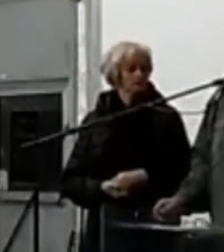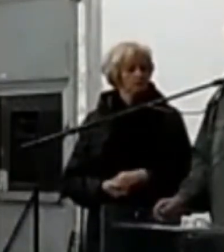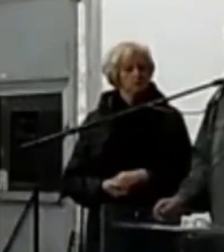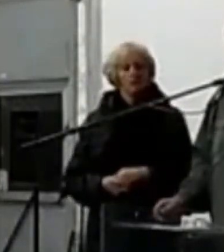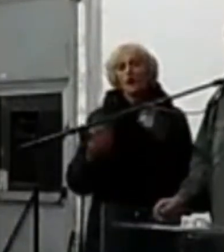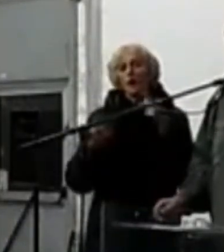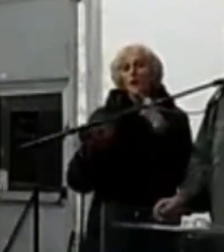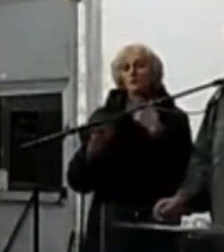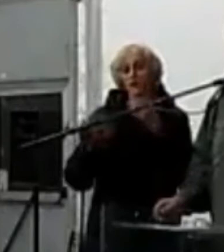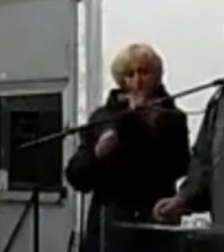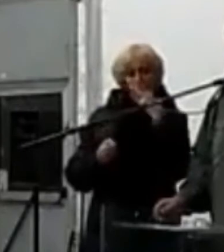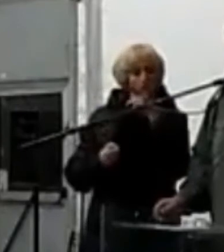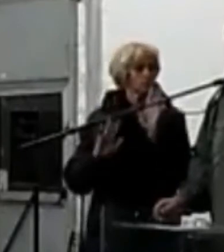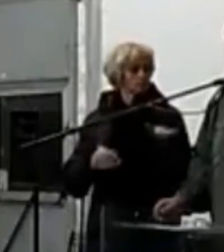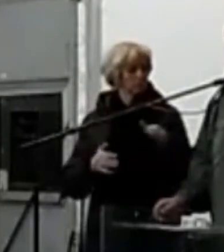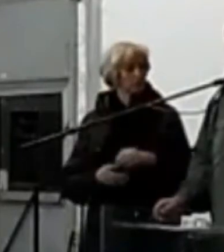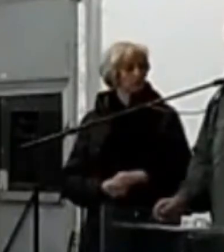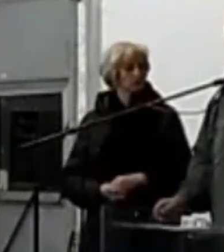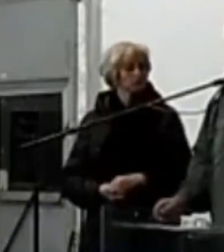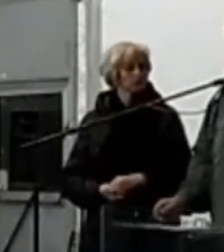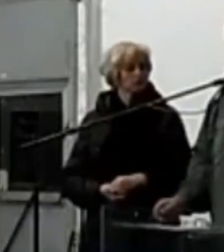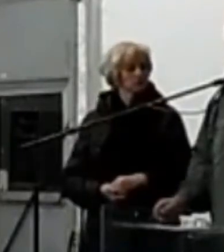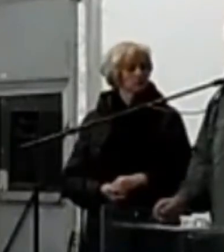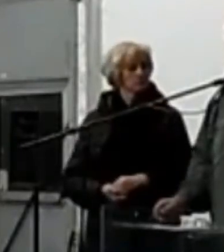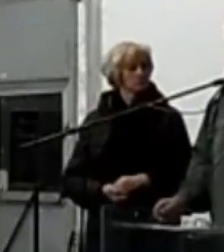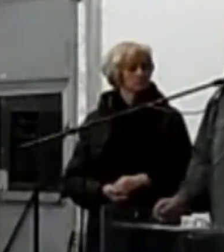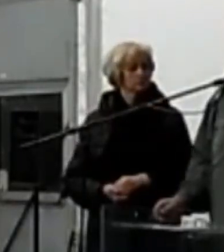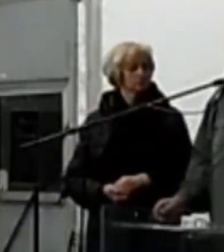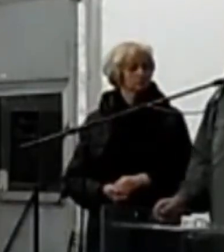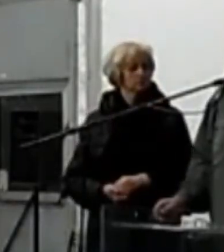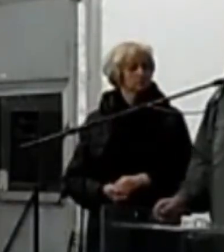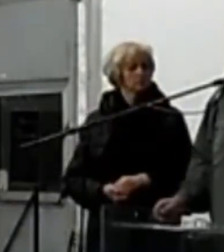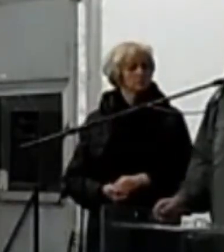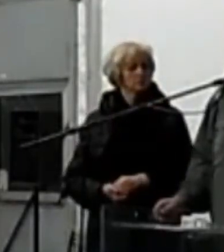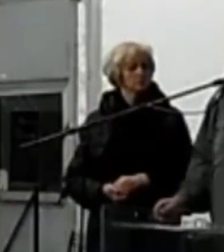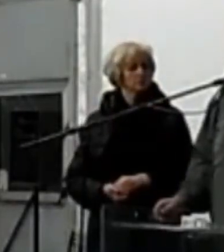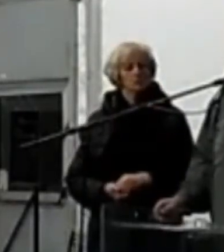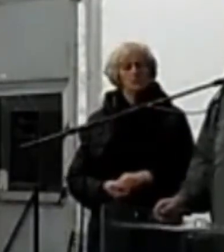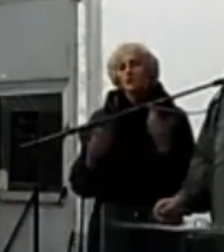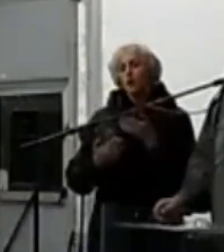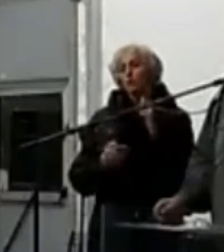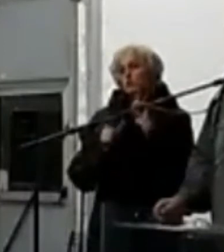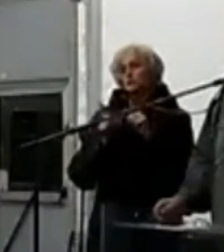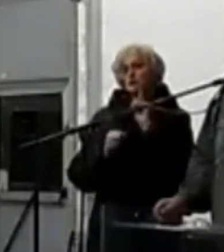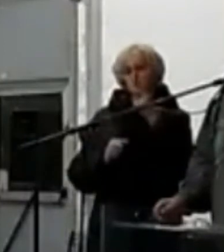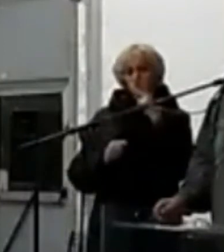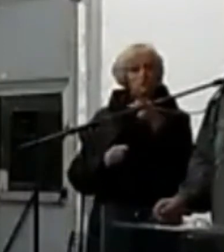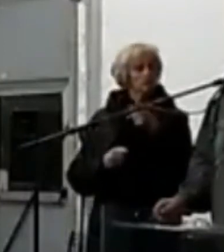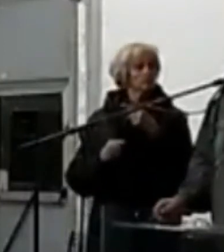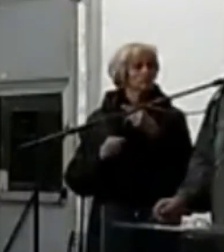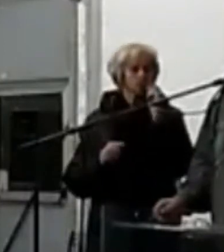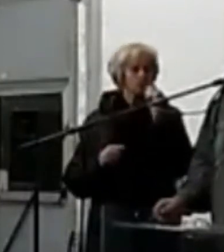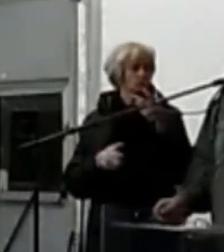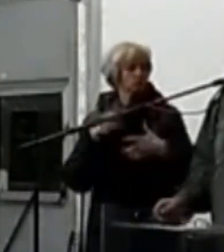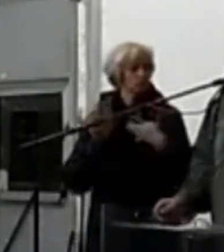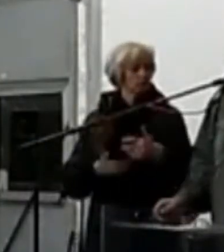upravo suprotno. Ovo čime se mi bavimo je važno koliko Stesci u Bosni, koliko